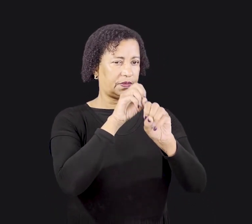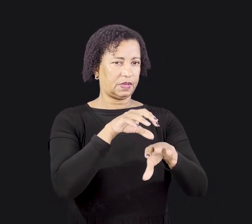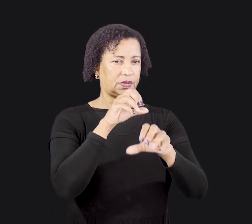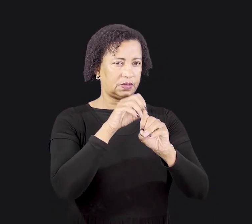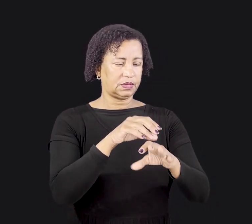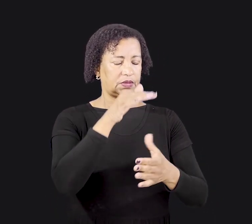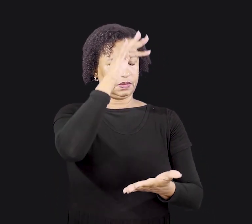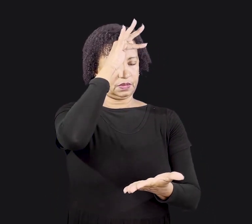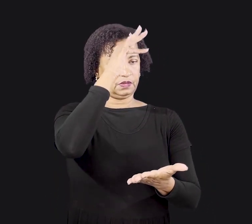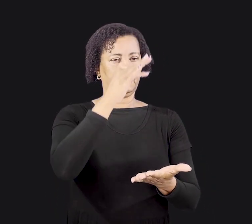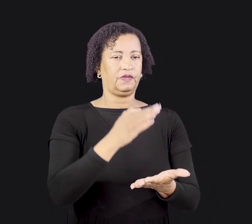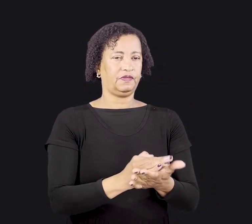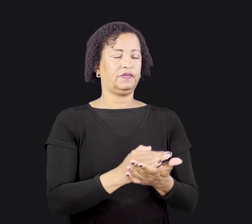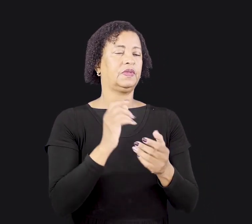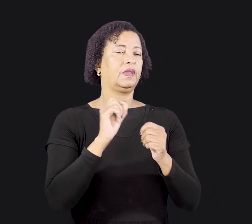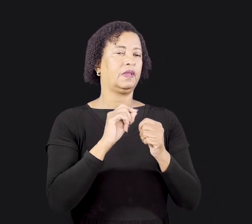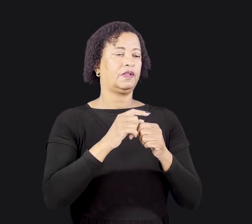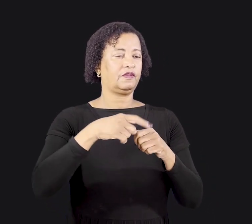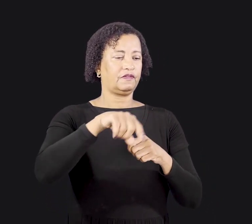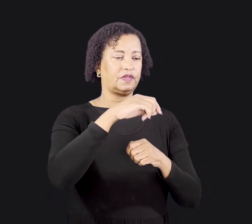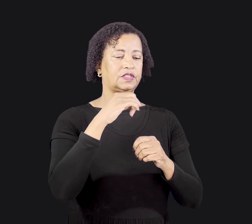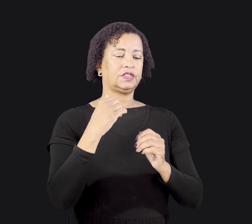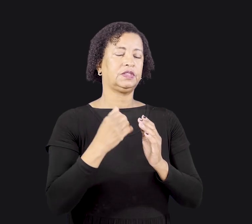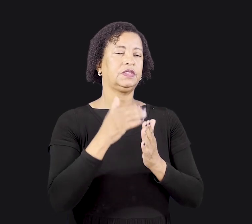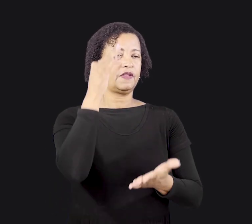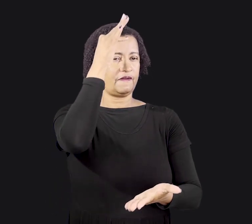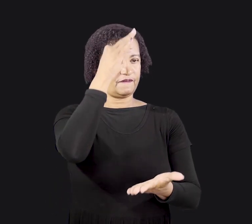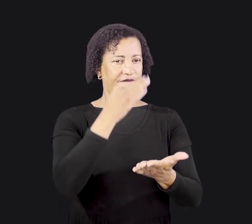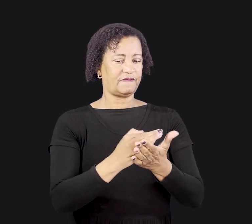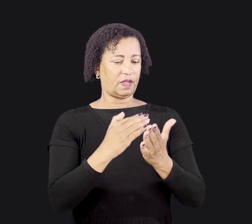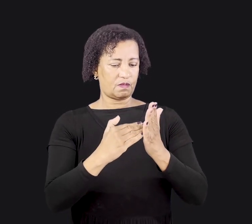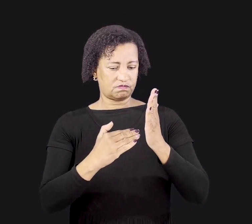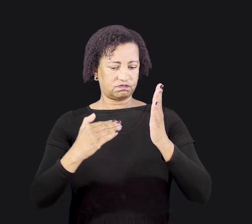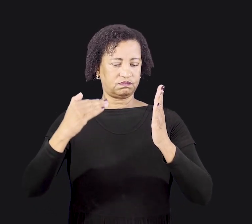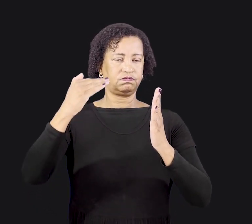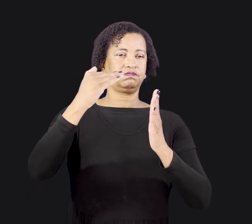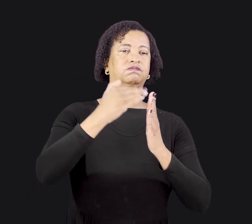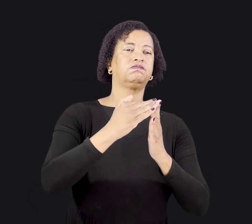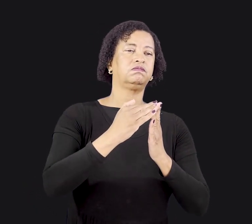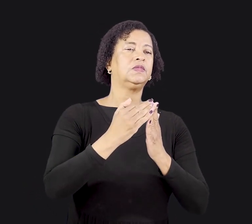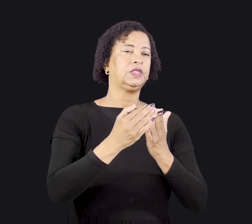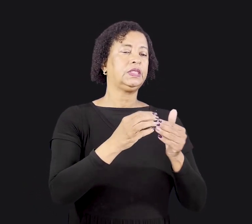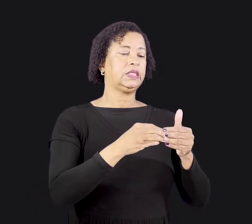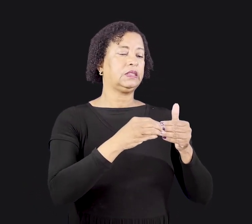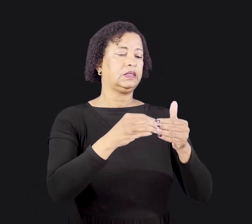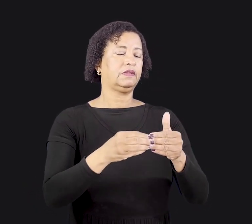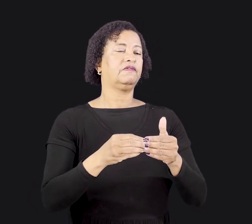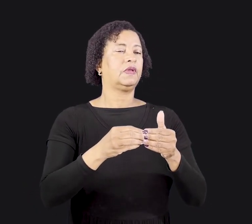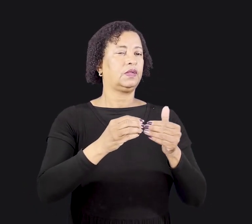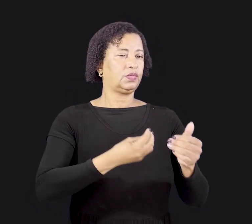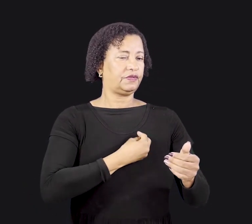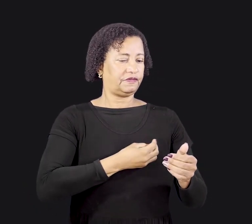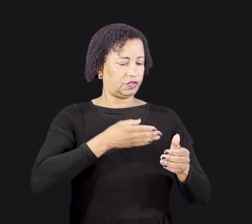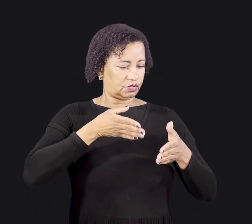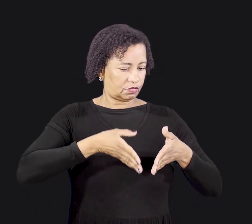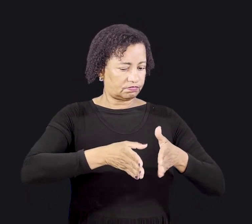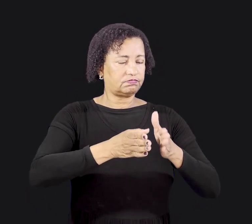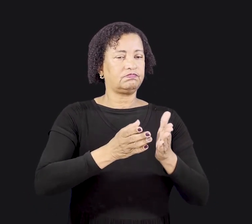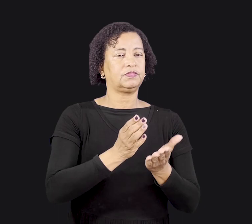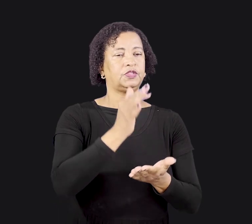sobre a fé era fazê-los crescer na fé e conduzi-los na jornada da fé. Esse era o estilo de ensino de Jesus e